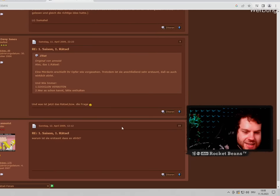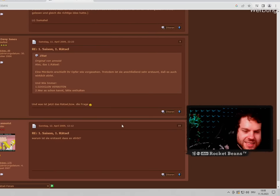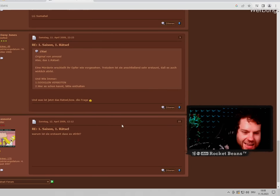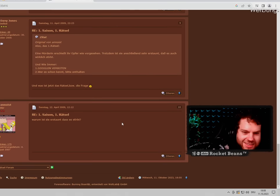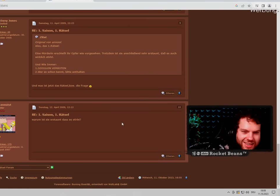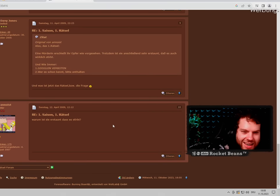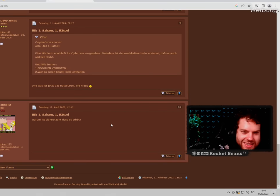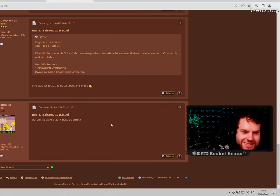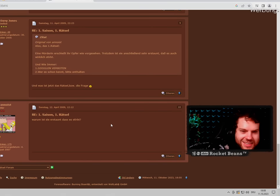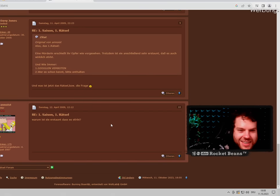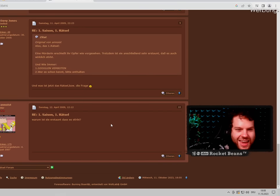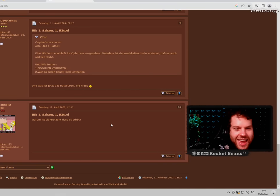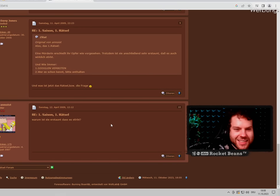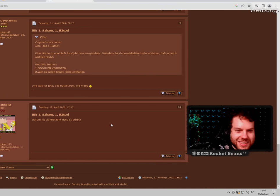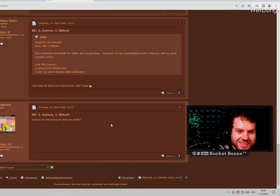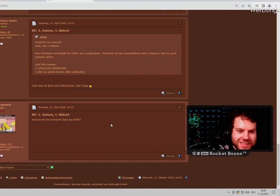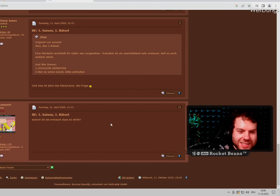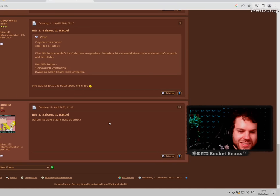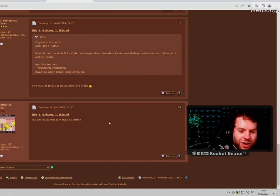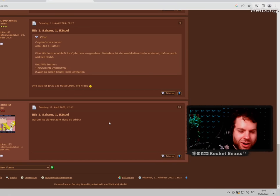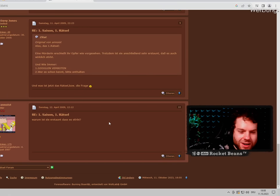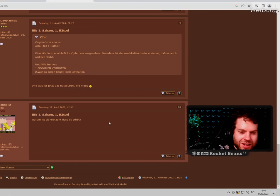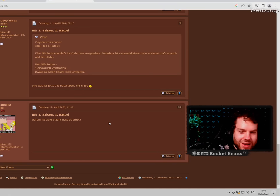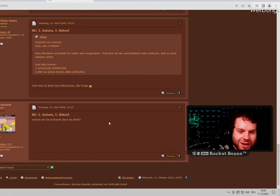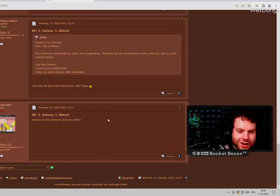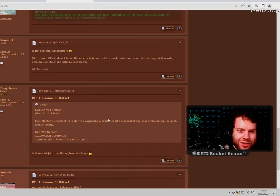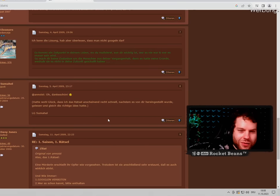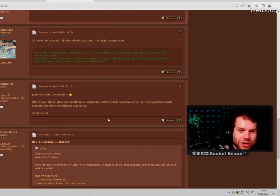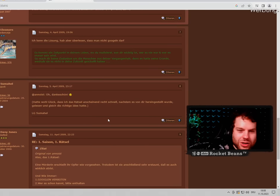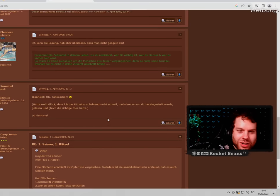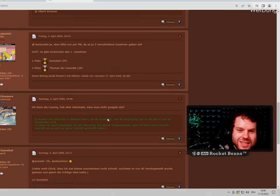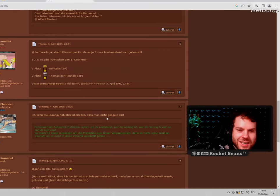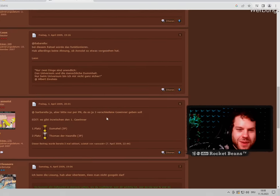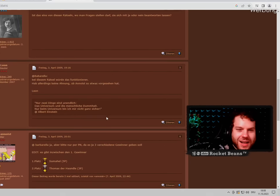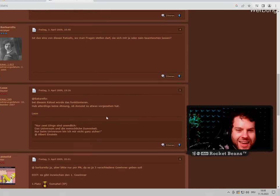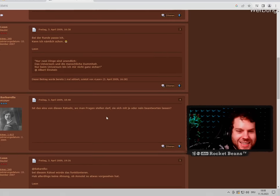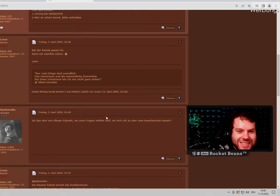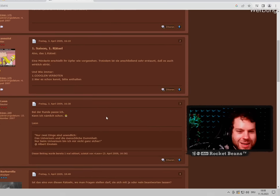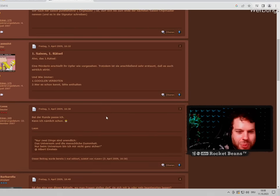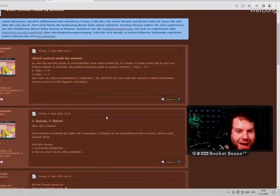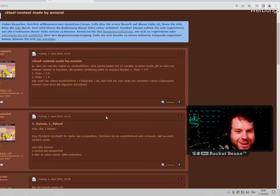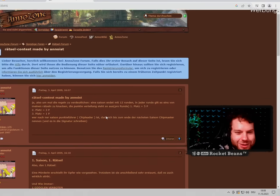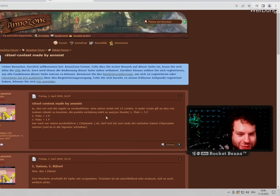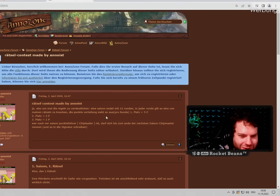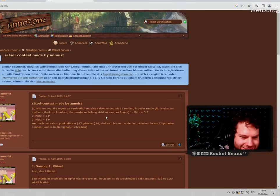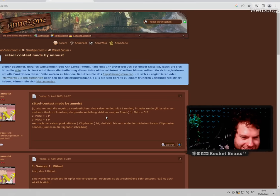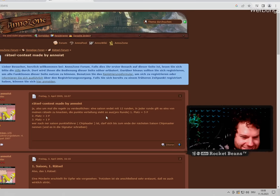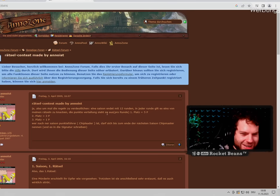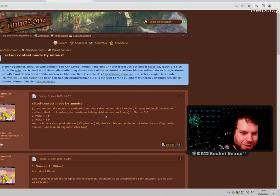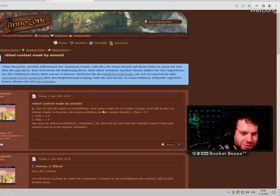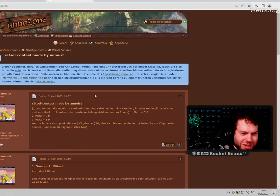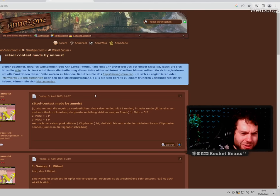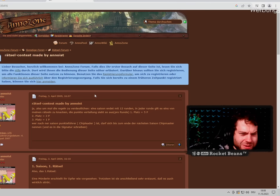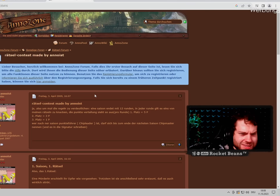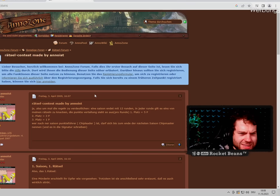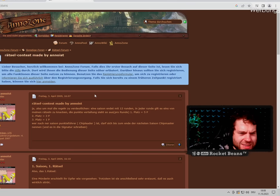Das erste Rätsel der ersten Saison wurde noch nicht mal richtig beantwortet oder aufgelöst.